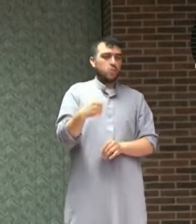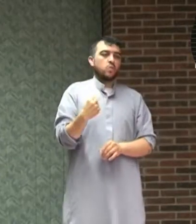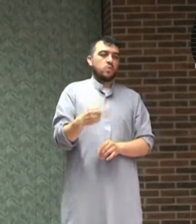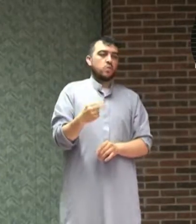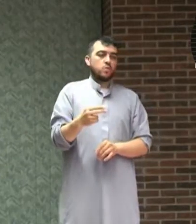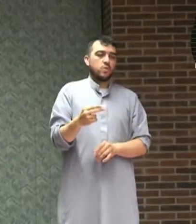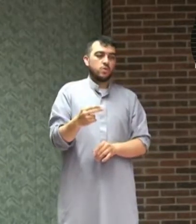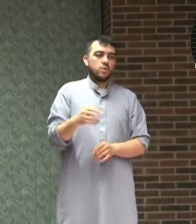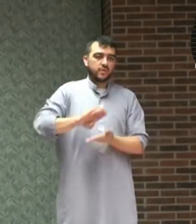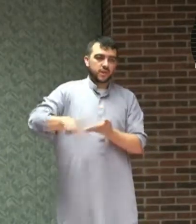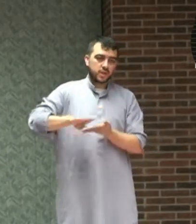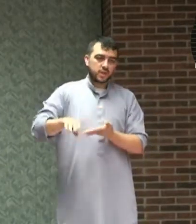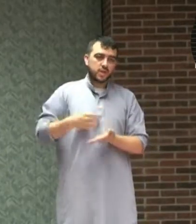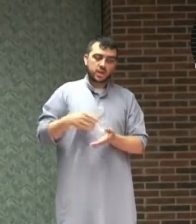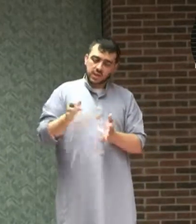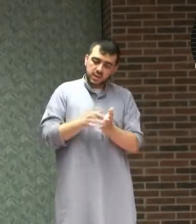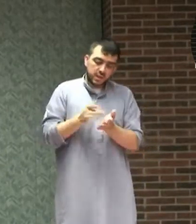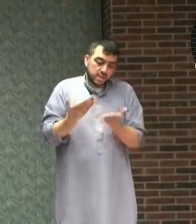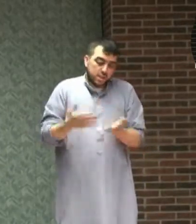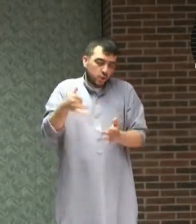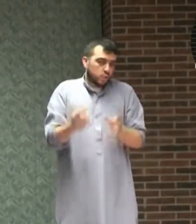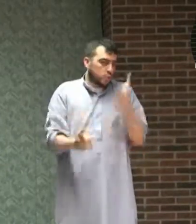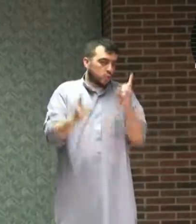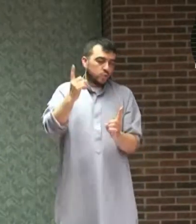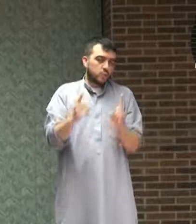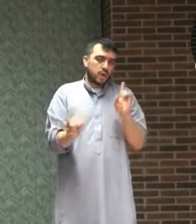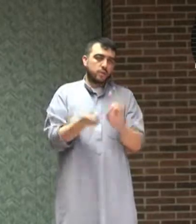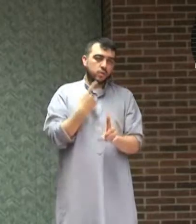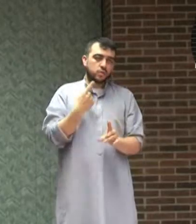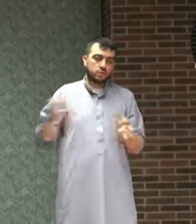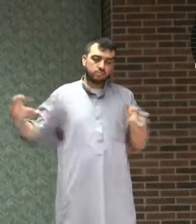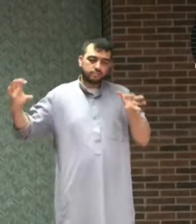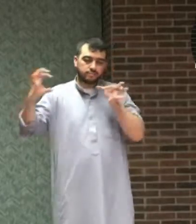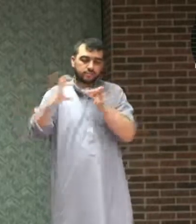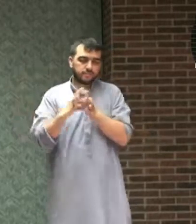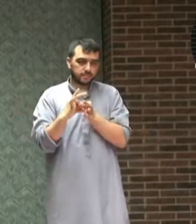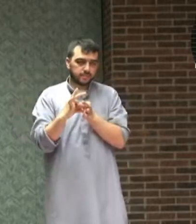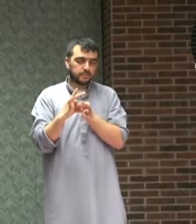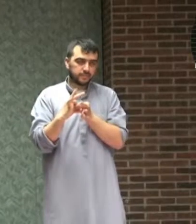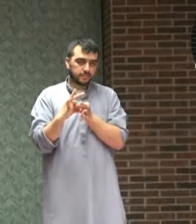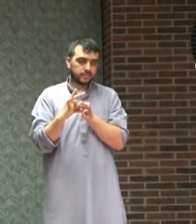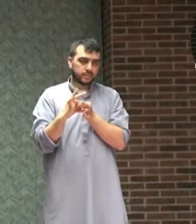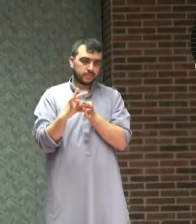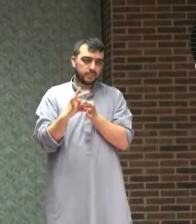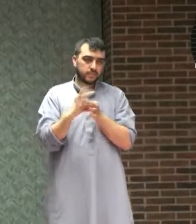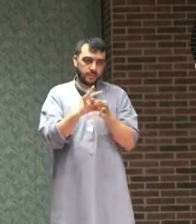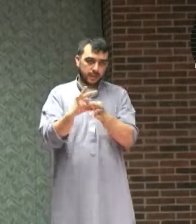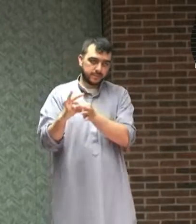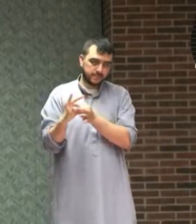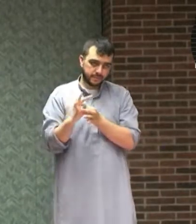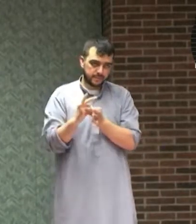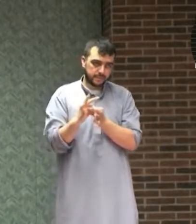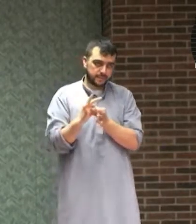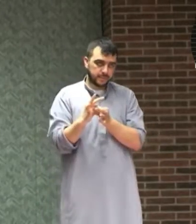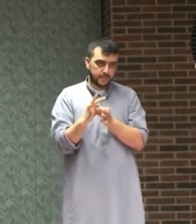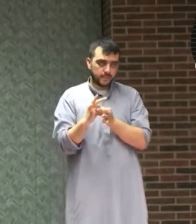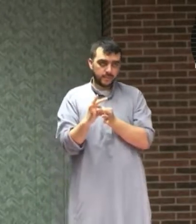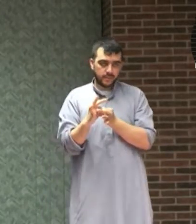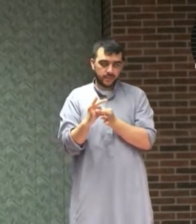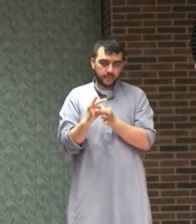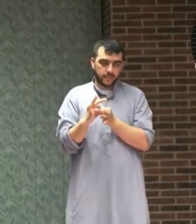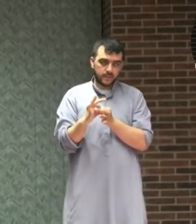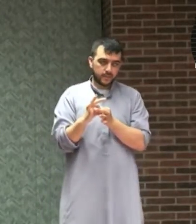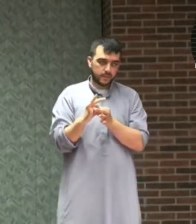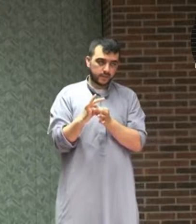essayez justement de profiter du jour du Eid pour pouvoir reconcrétiser, recréer et aider à instaurer